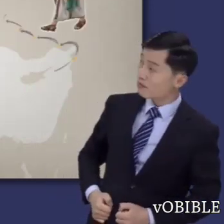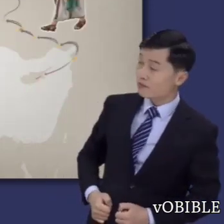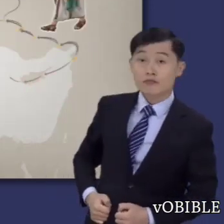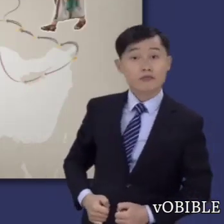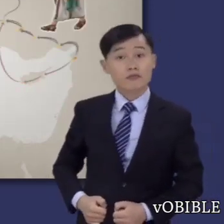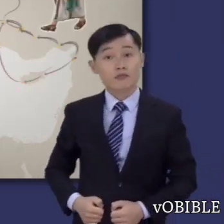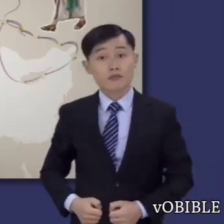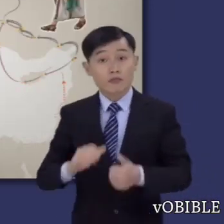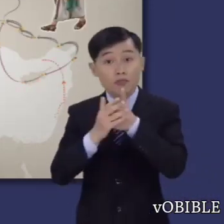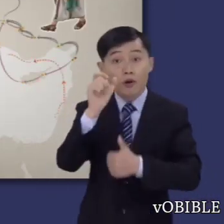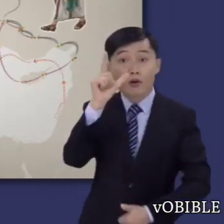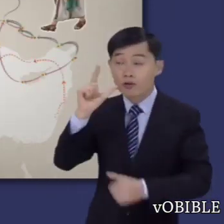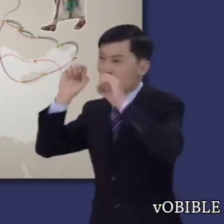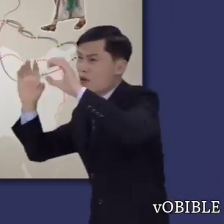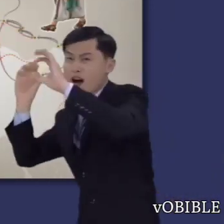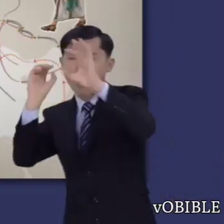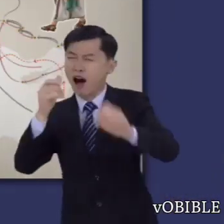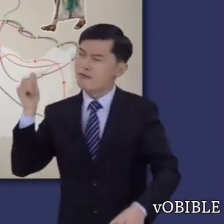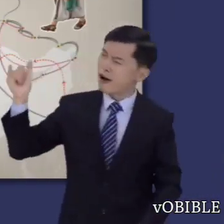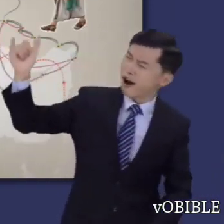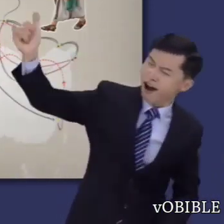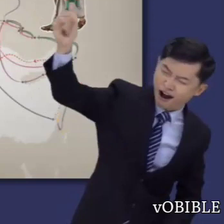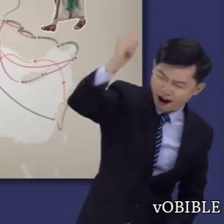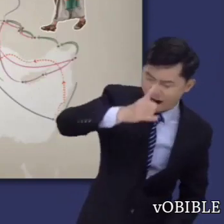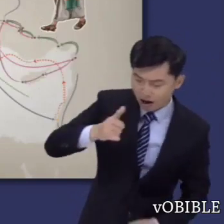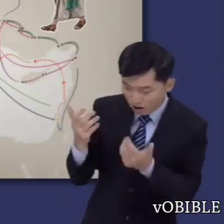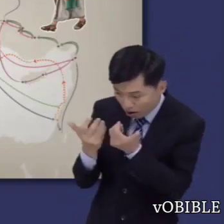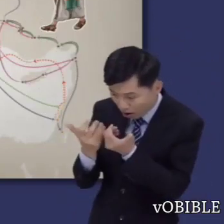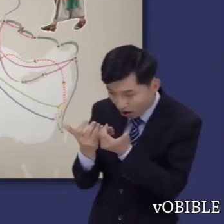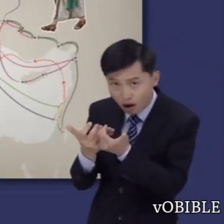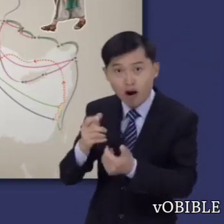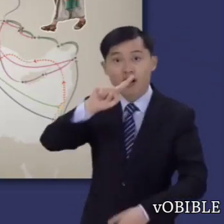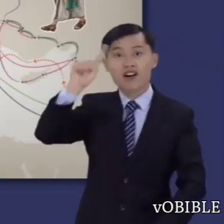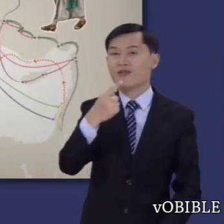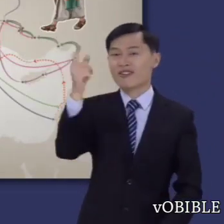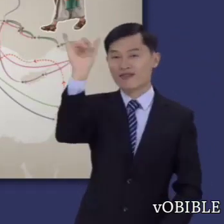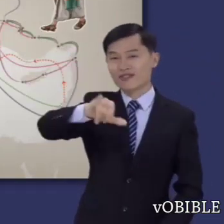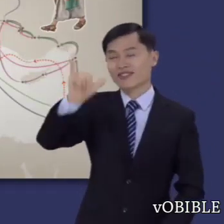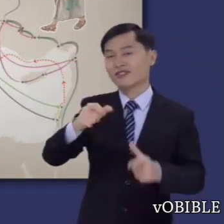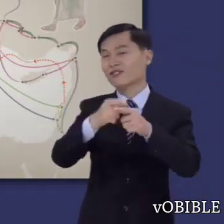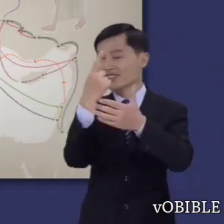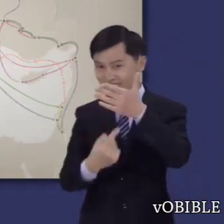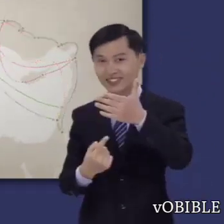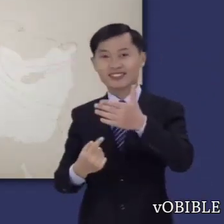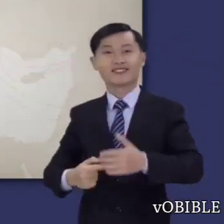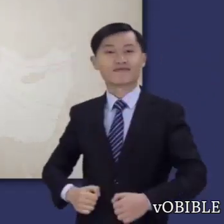者根据《使徒行传》的记载，推算出保罗的旅程总长将近一万六千公里。